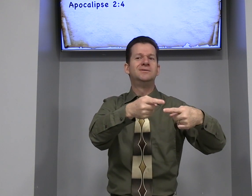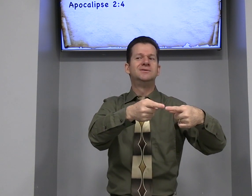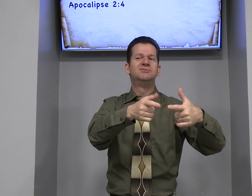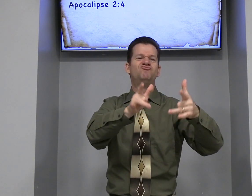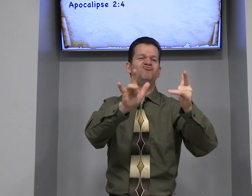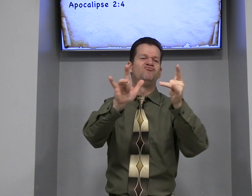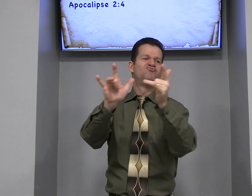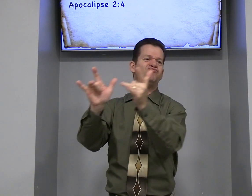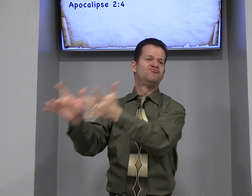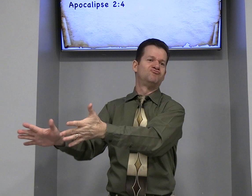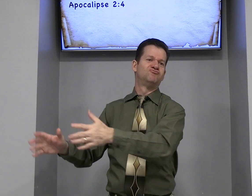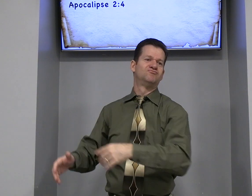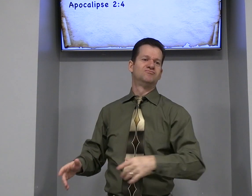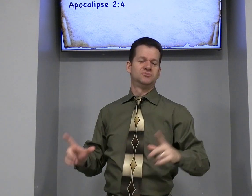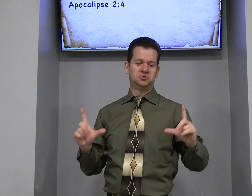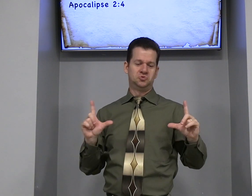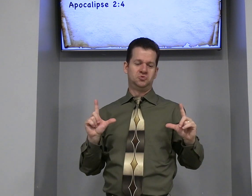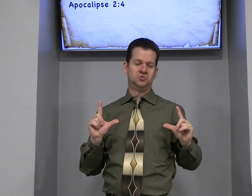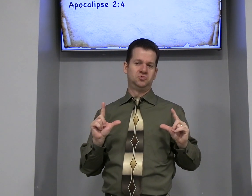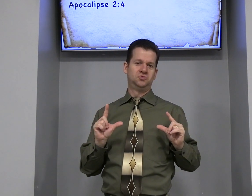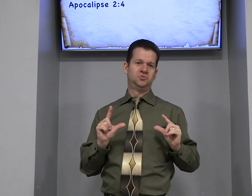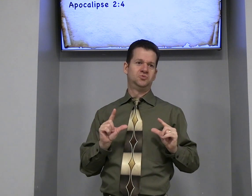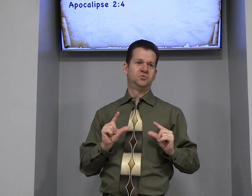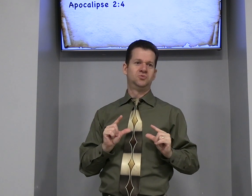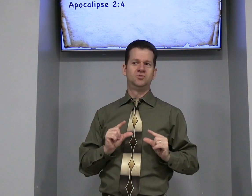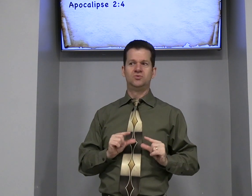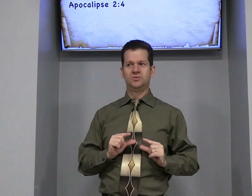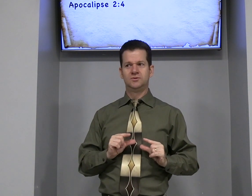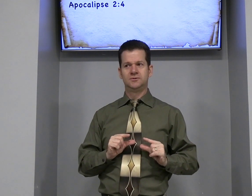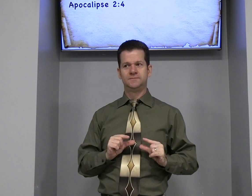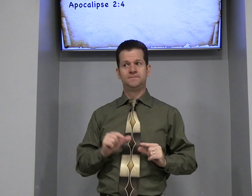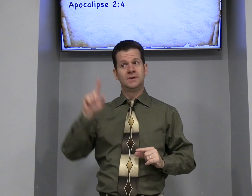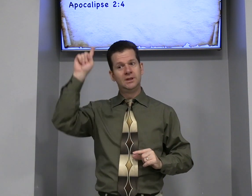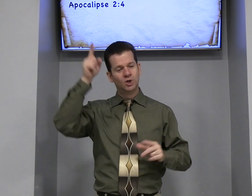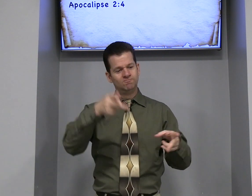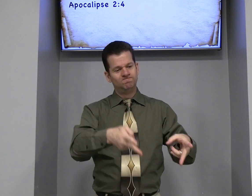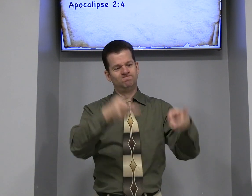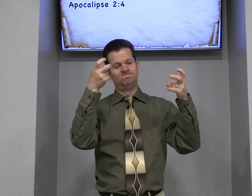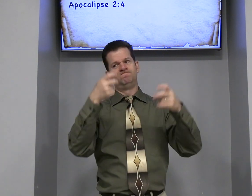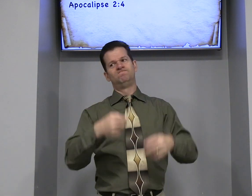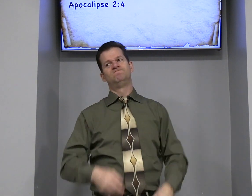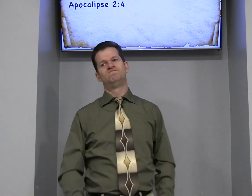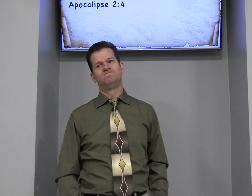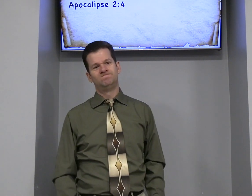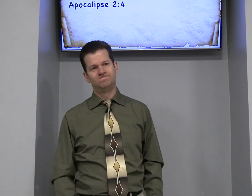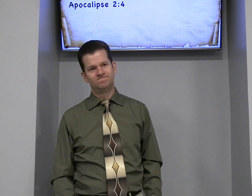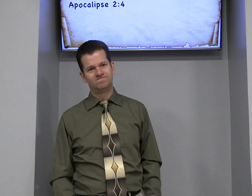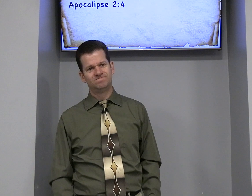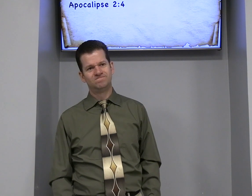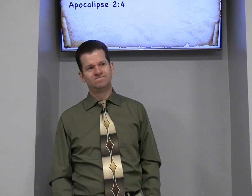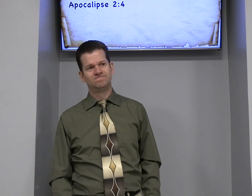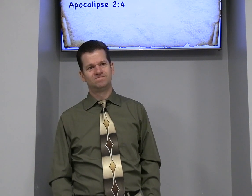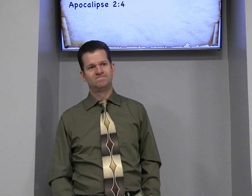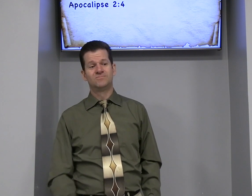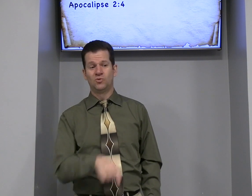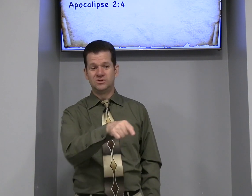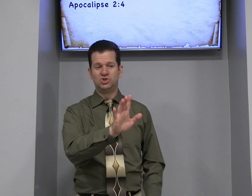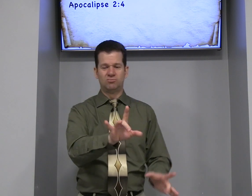depois eles deixaram esse amor, o amor deles diminuíram. E João percebeu.